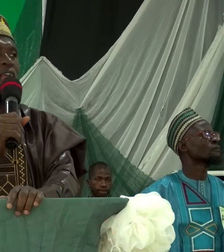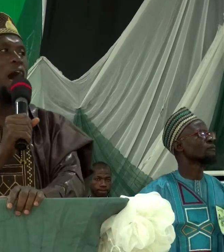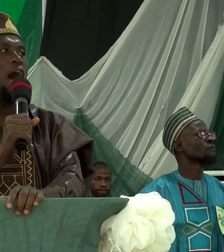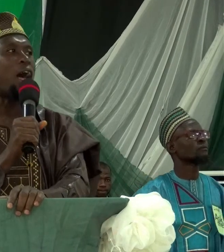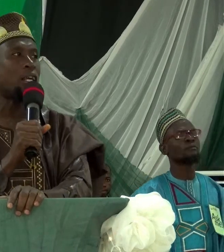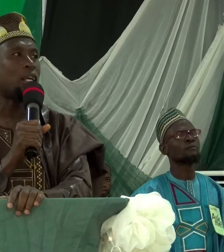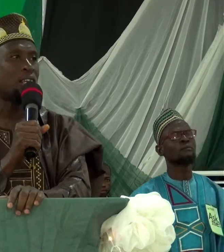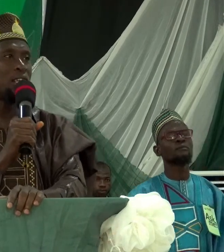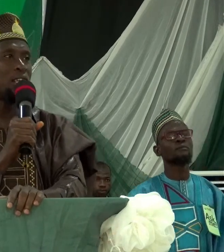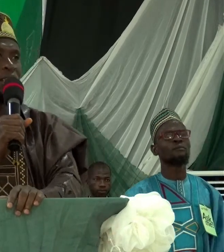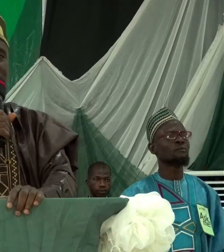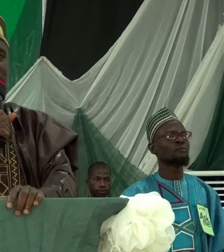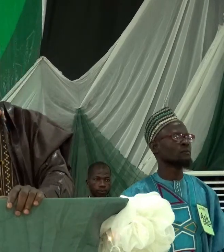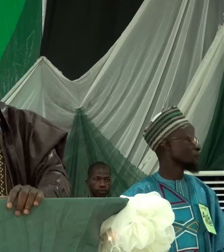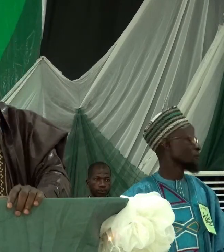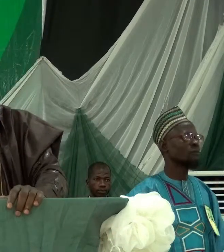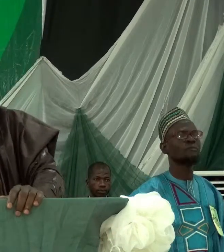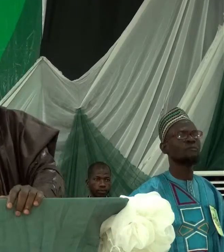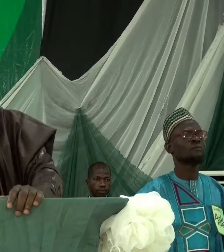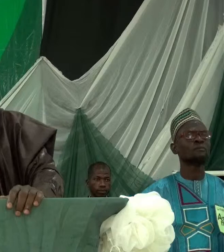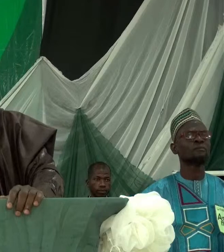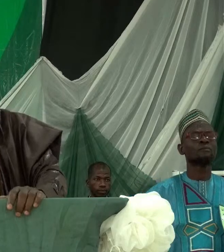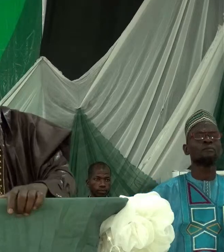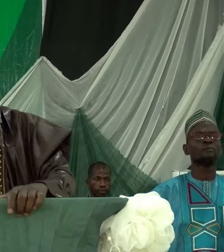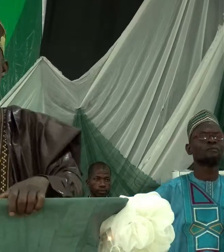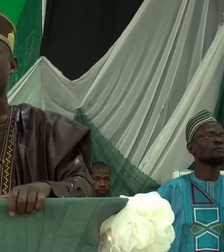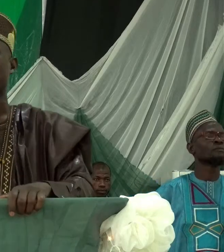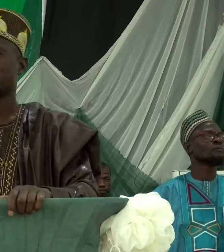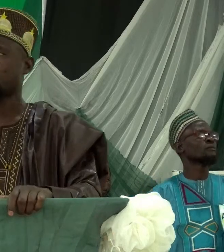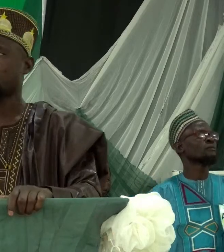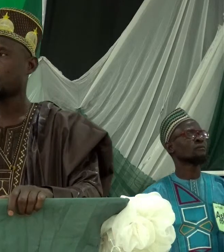الله سيداتي وساداتي